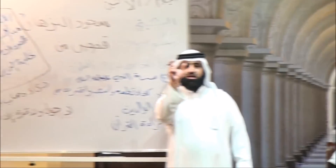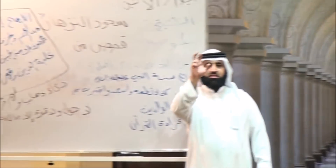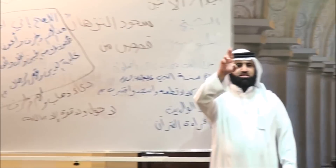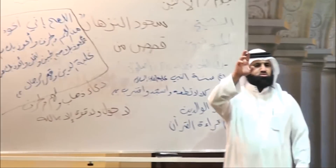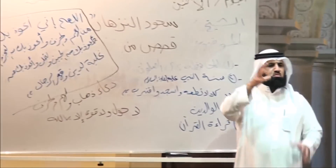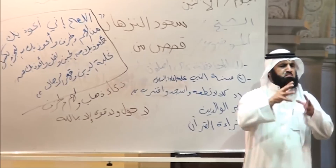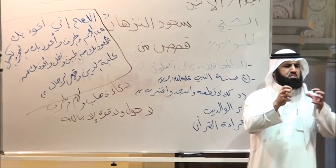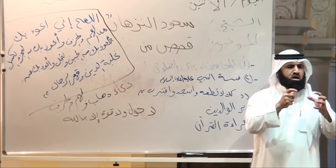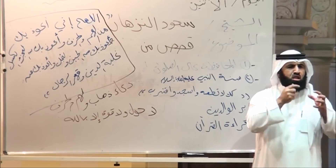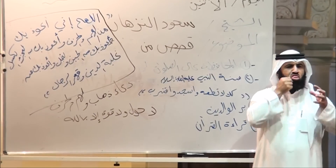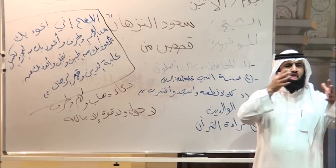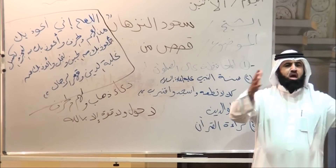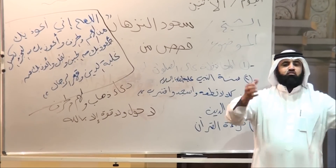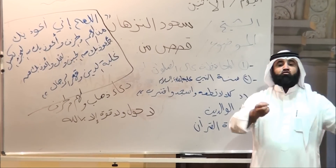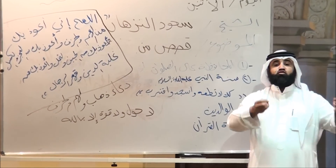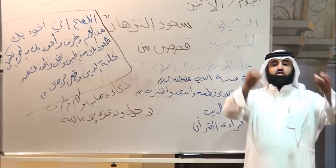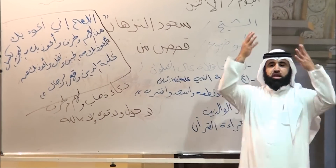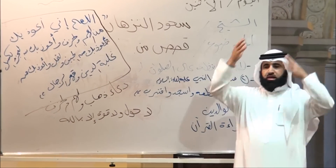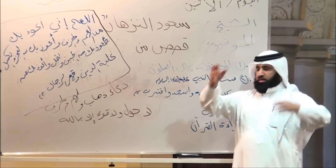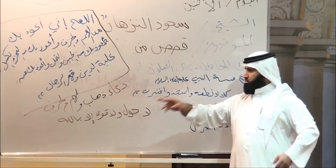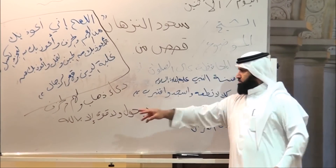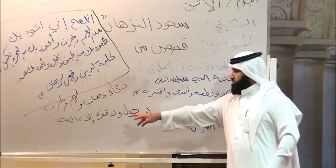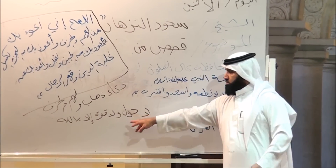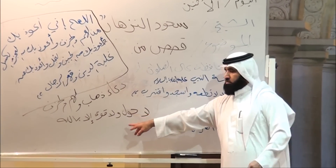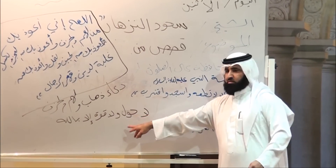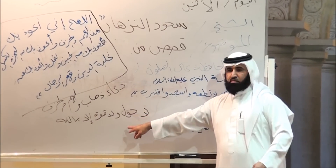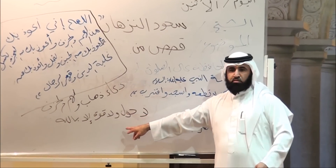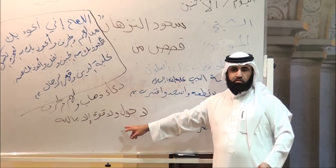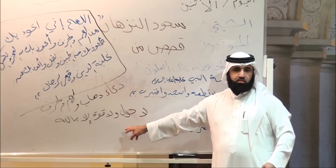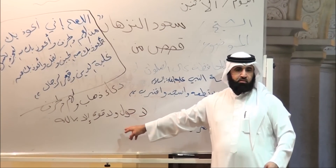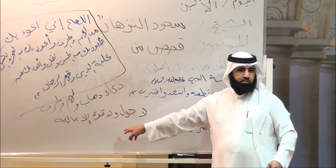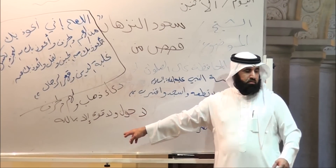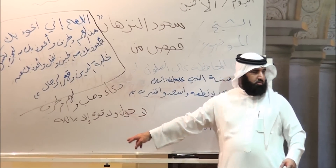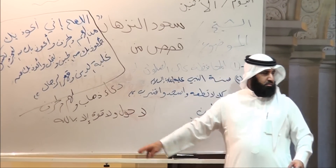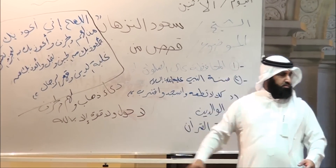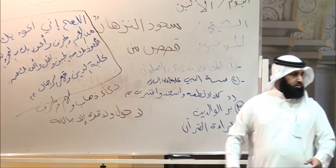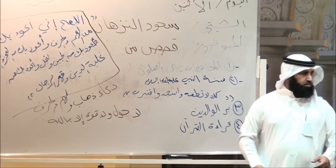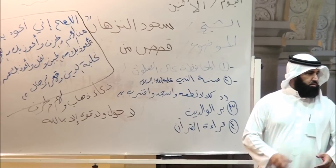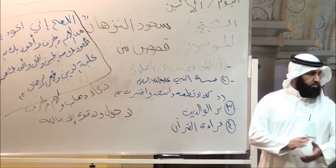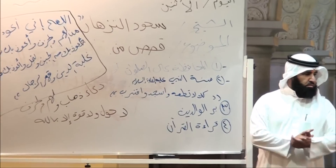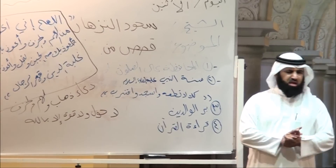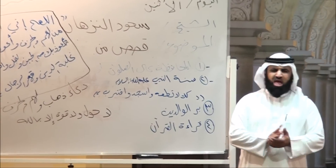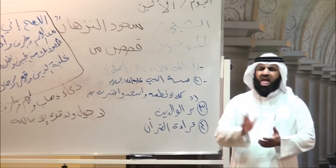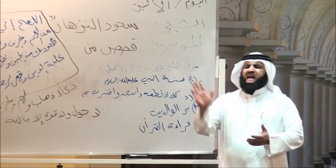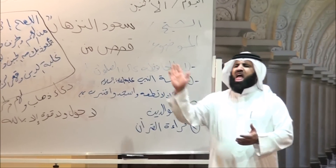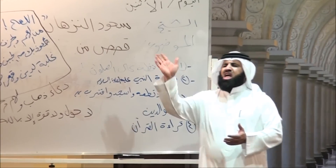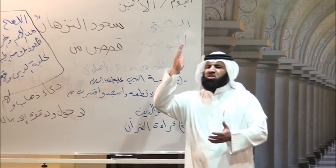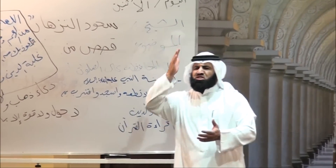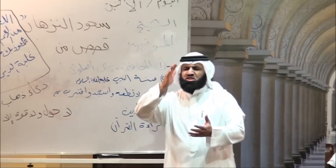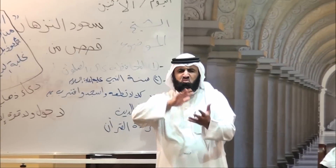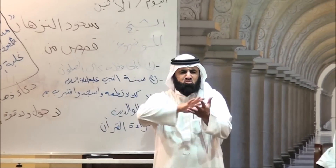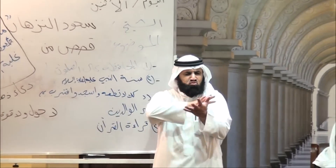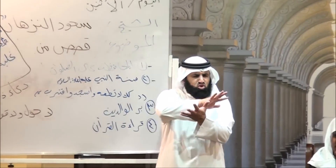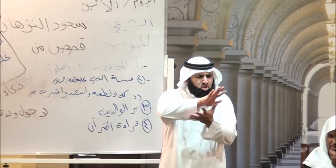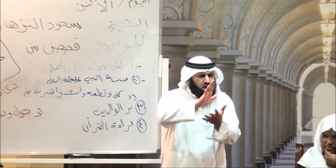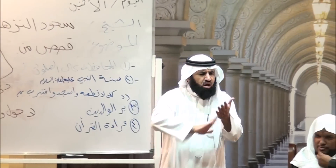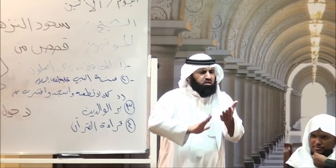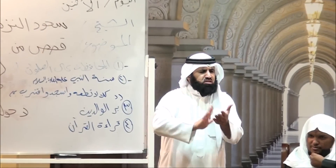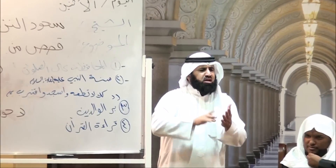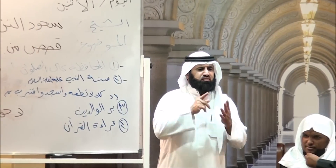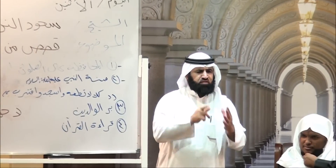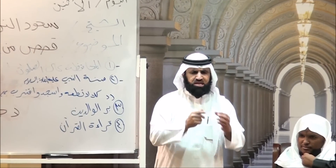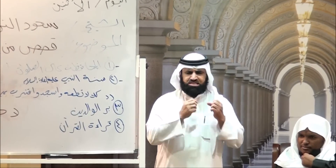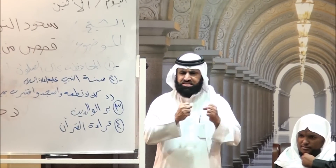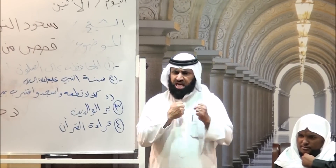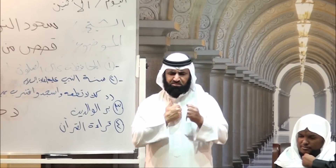إذا في شيء تريد تدفع عنك من الأذى أو الشر وما تستطيع أكثر من لا حول ولا قوة إلا بالله.